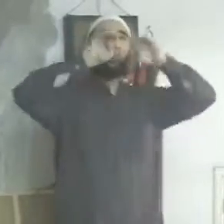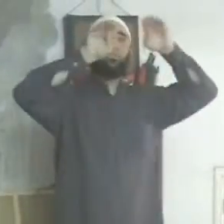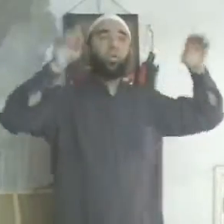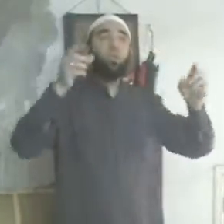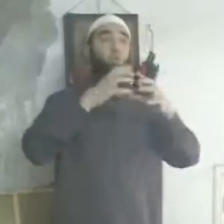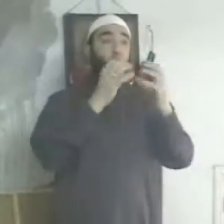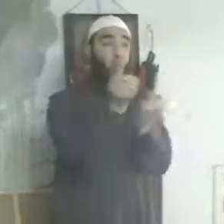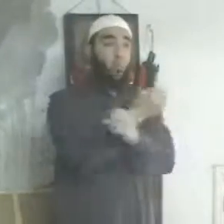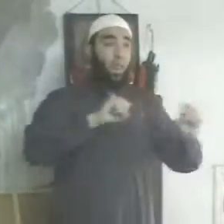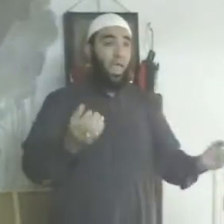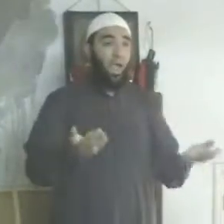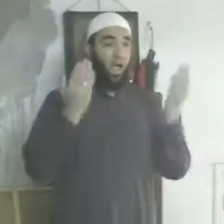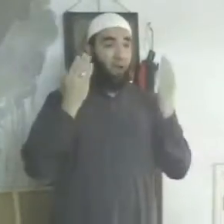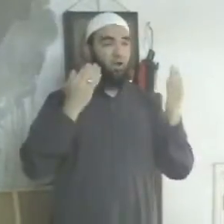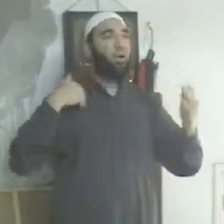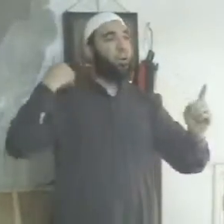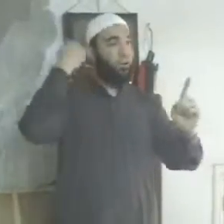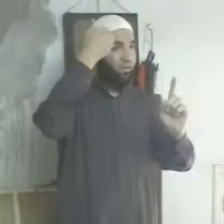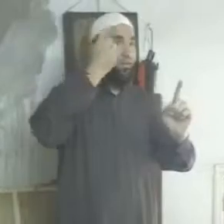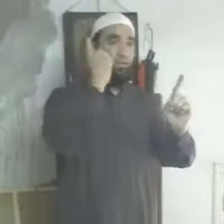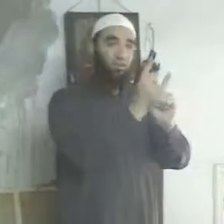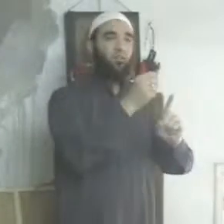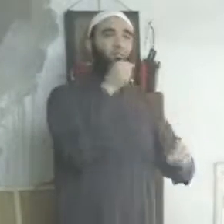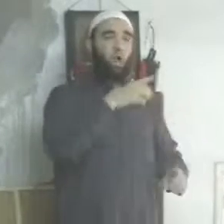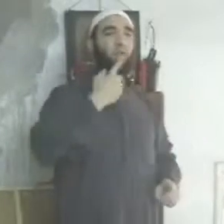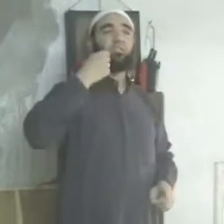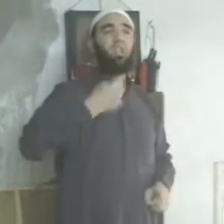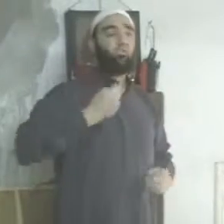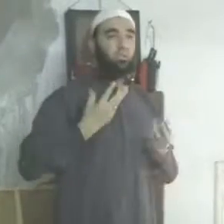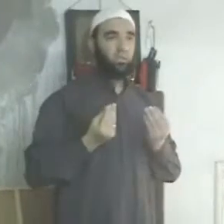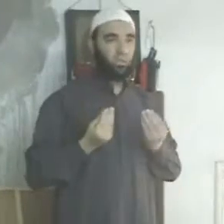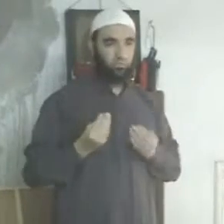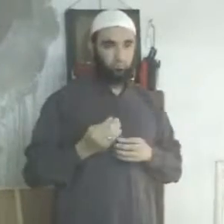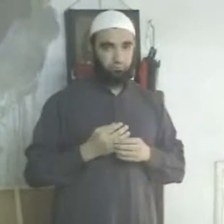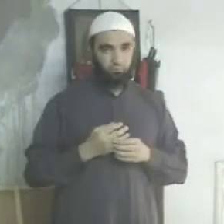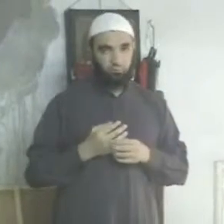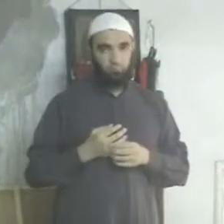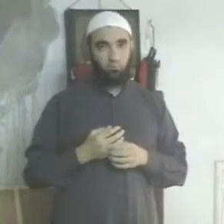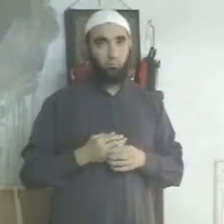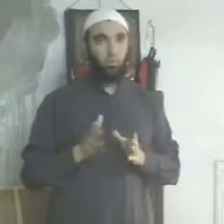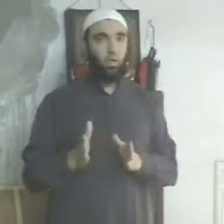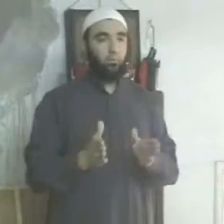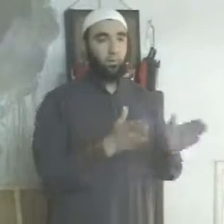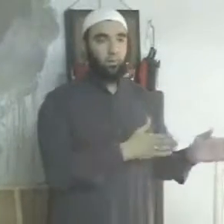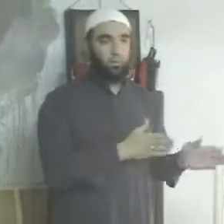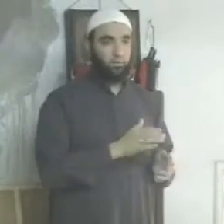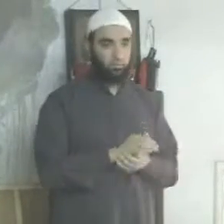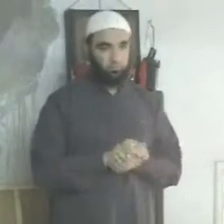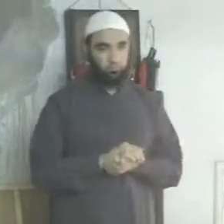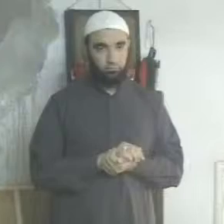الدين، وسلم تسليما كثيرا. أما بعد، فيا